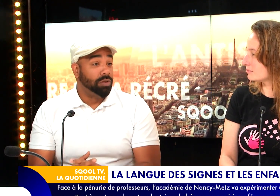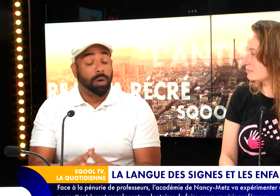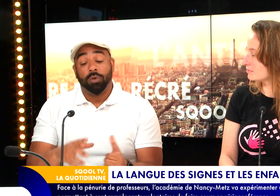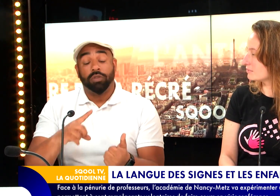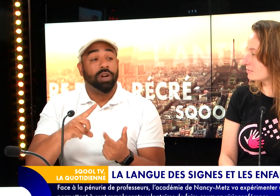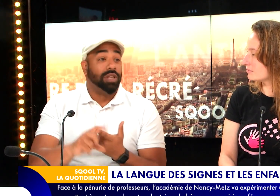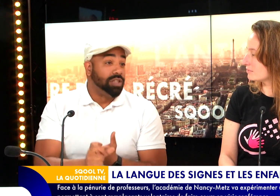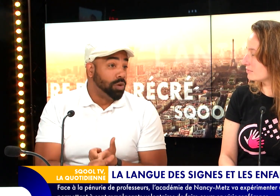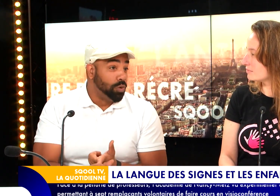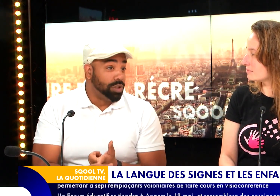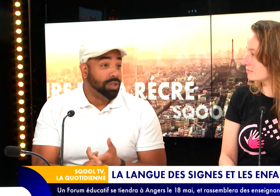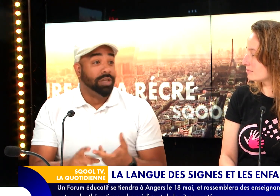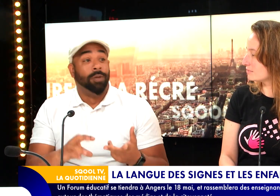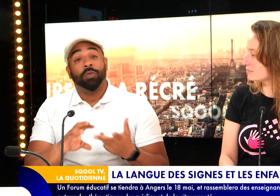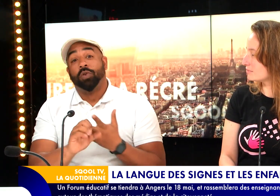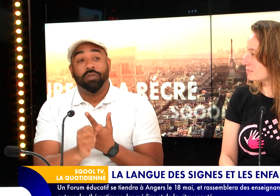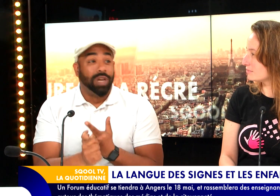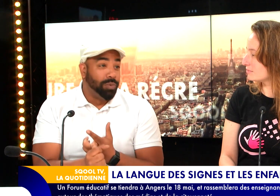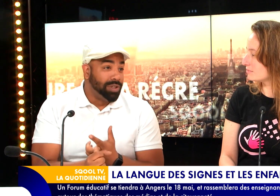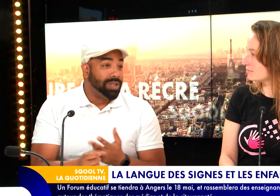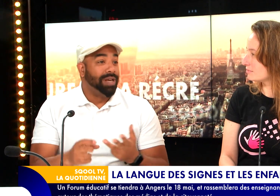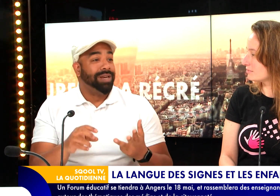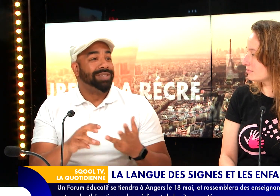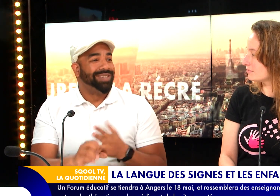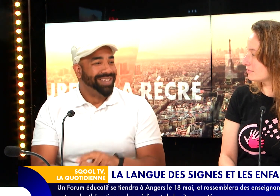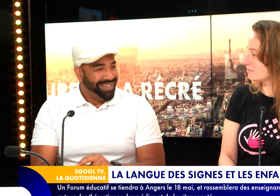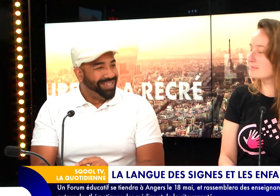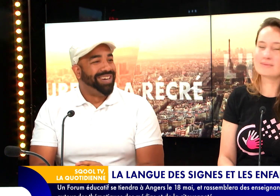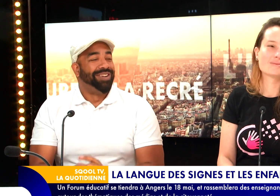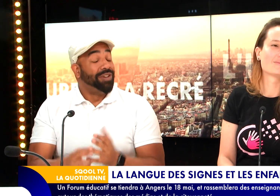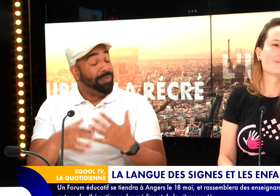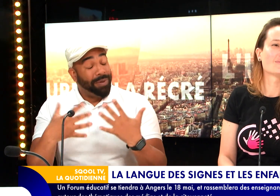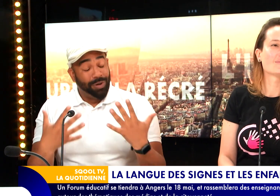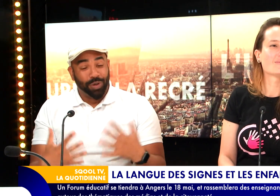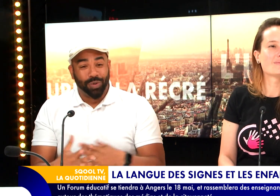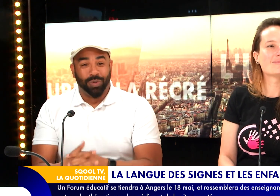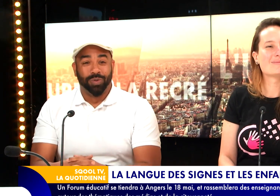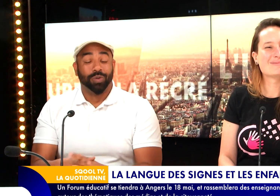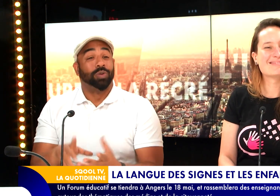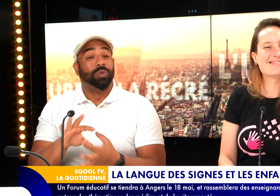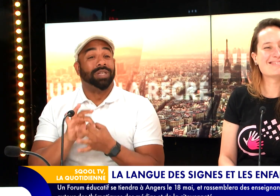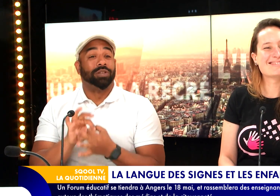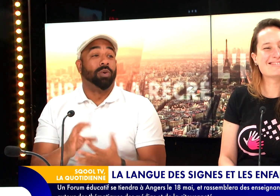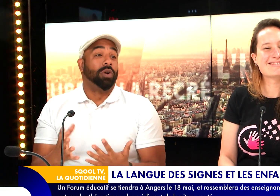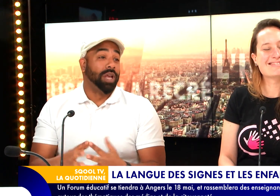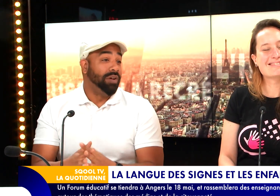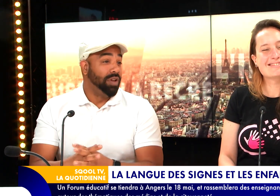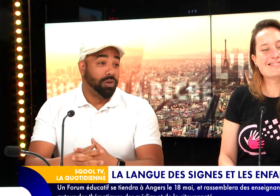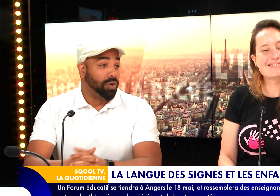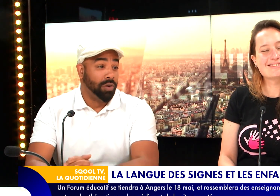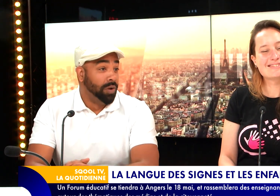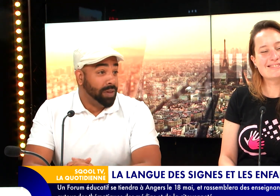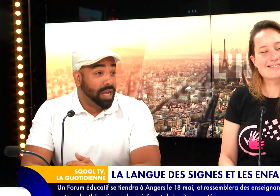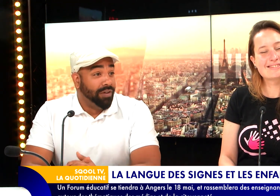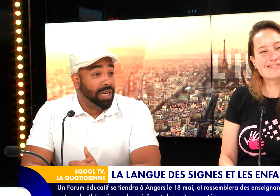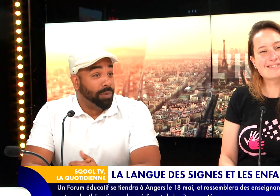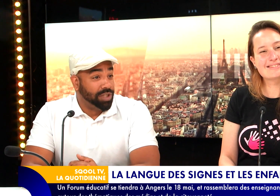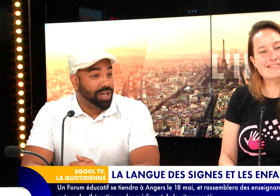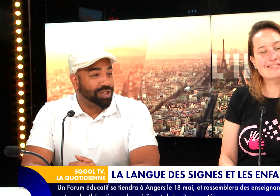signes. Donc après, on a fait la dactylologie, on a fait la politesse. Oui, on va en parler. Ouais, voilà, on a fait pas mal de sons exactement en lien avec l'apprentissage.